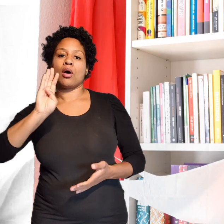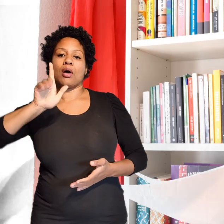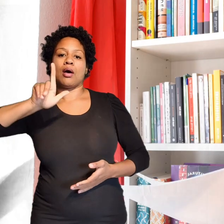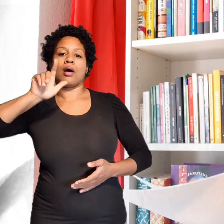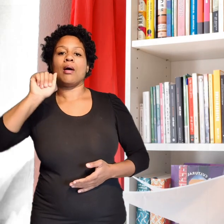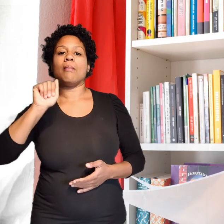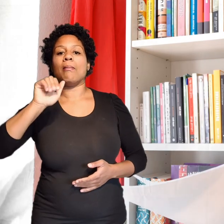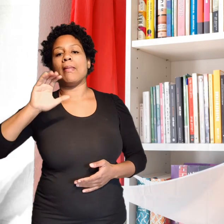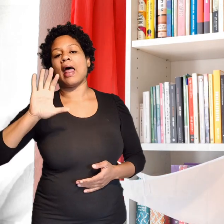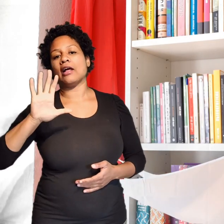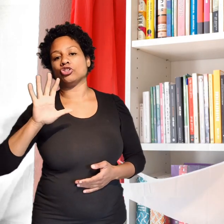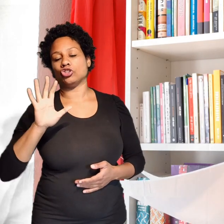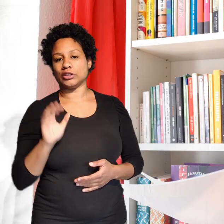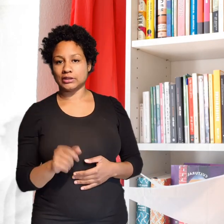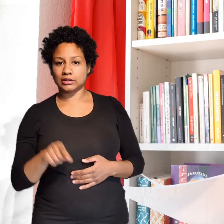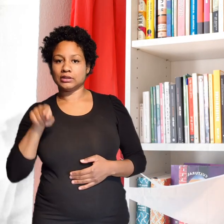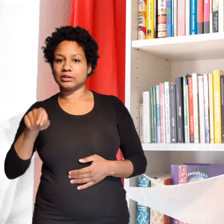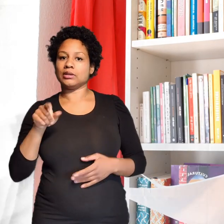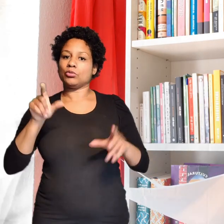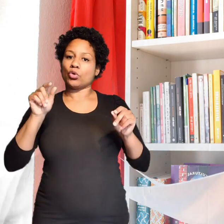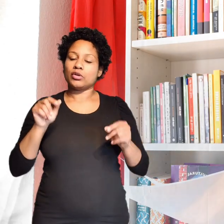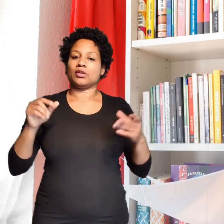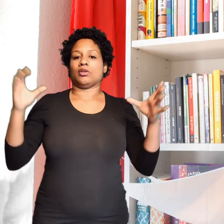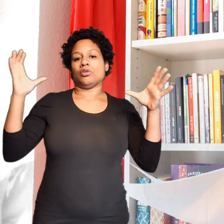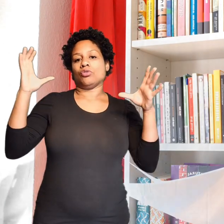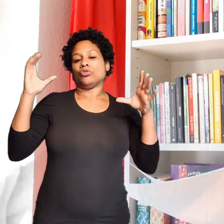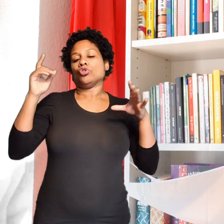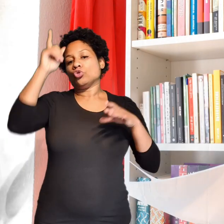Netzwerk Schwarze Frauen in der Deutschschweiz.